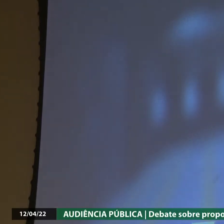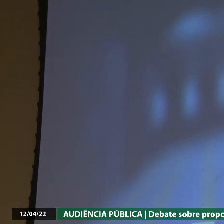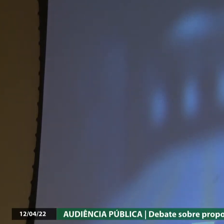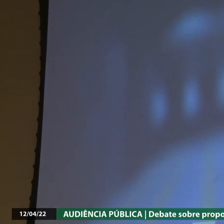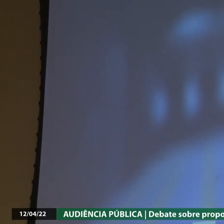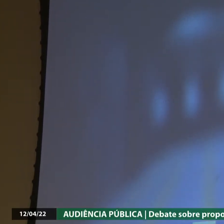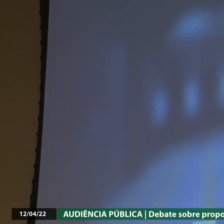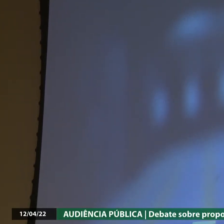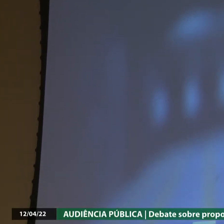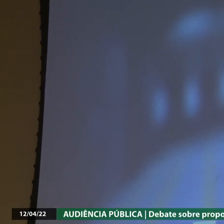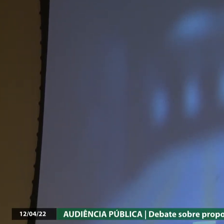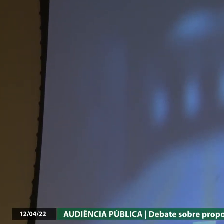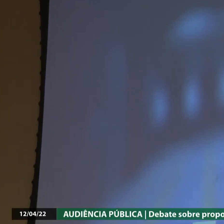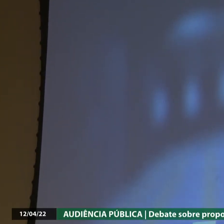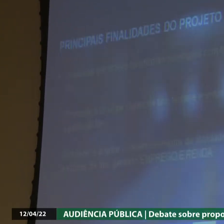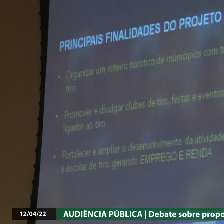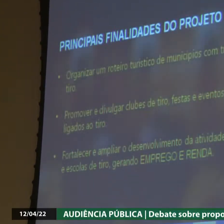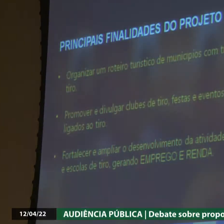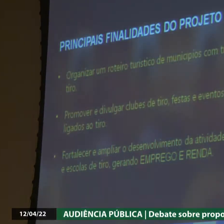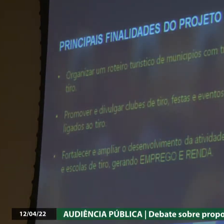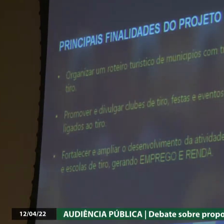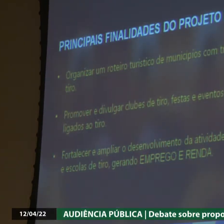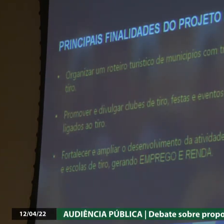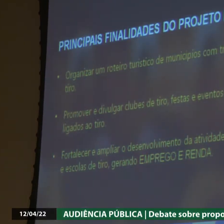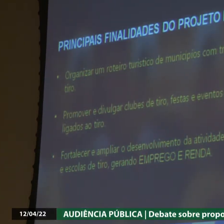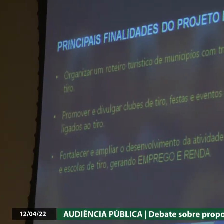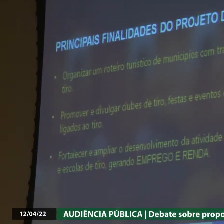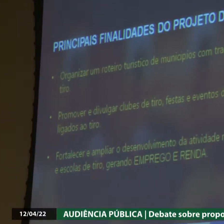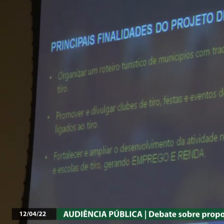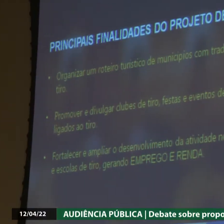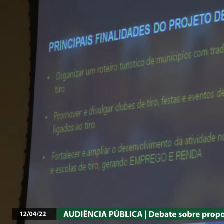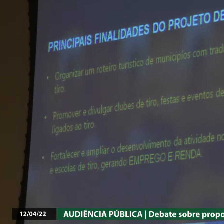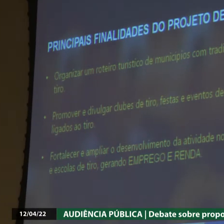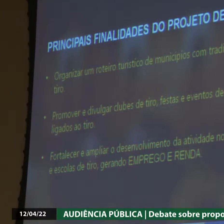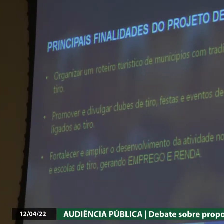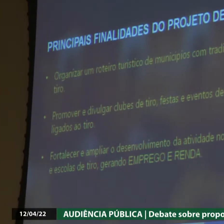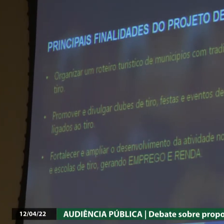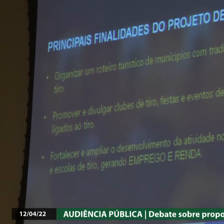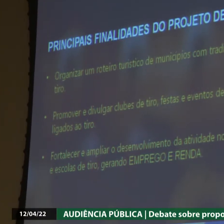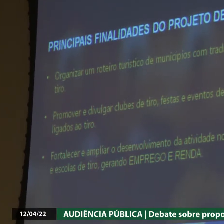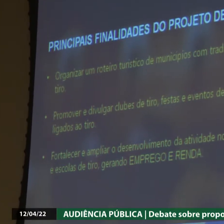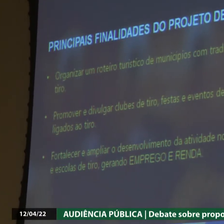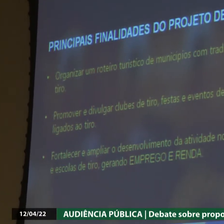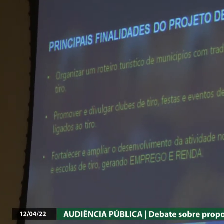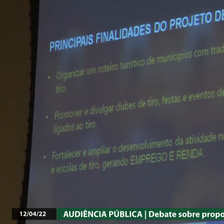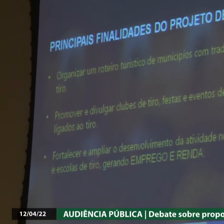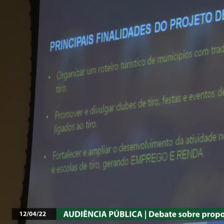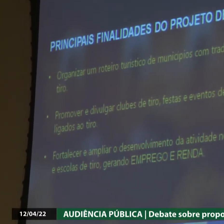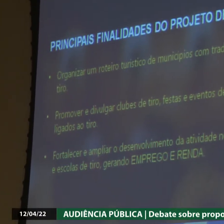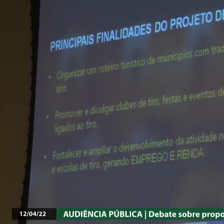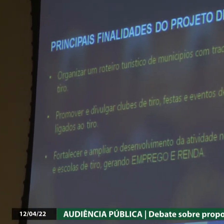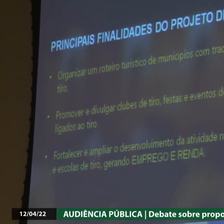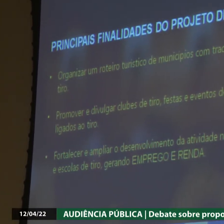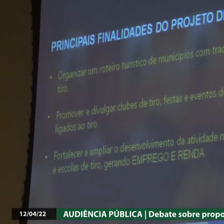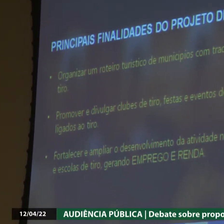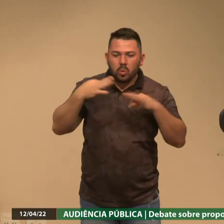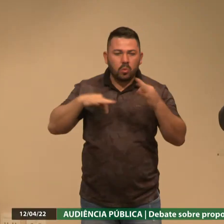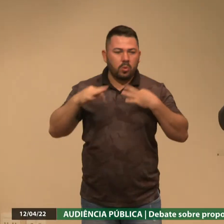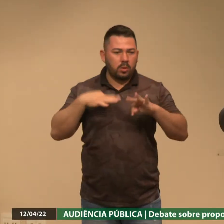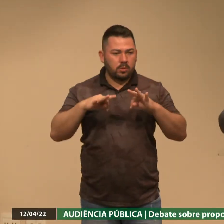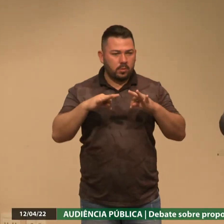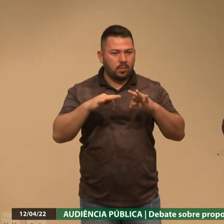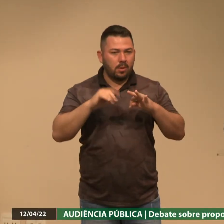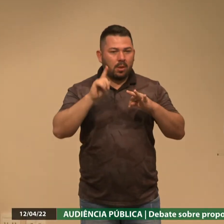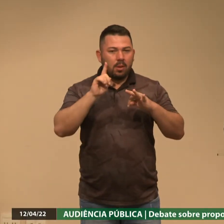tela e nós temos no Estado de Santa Catarina uma pequena mancha de exploração de turismo que